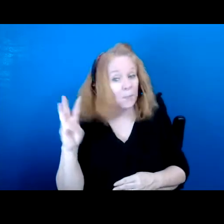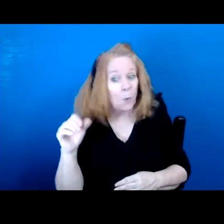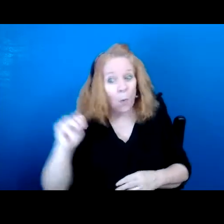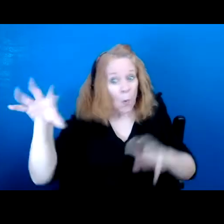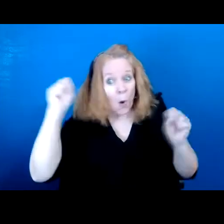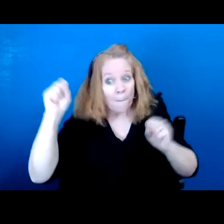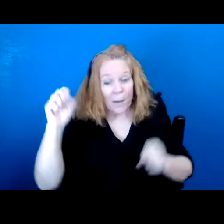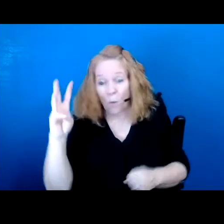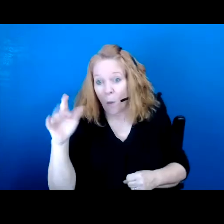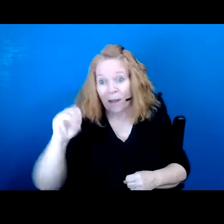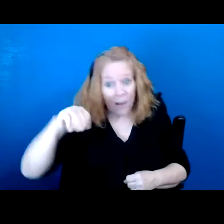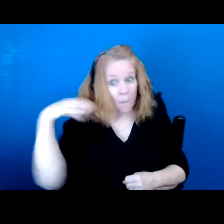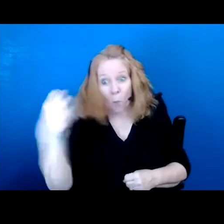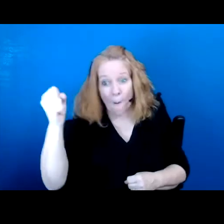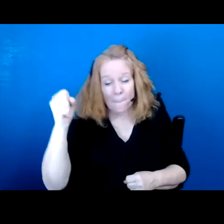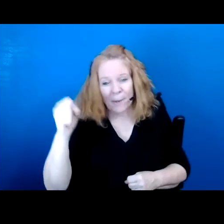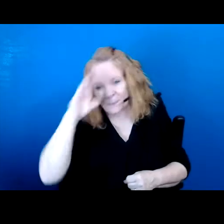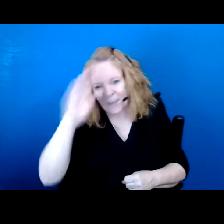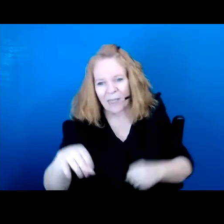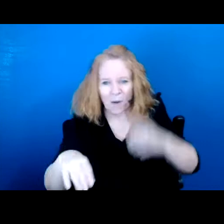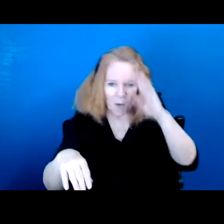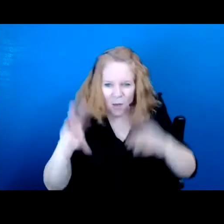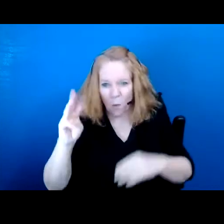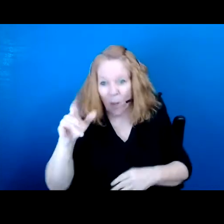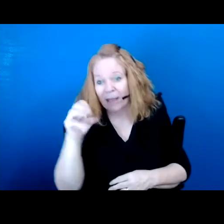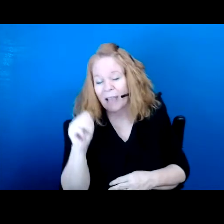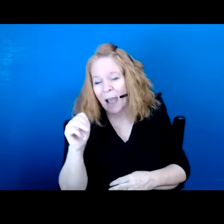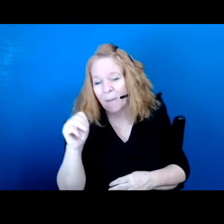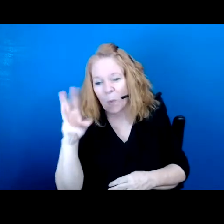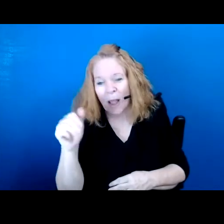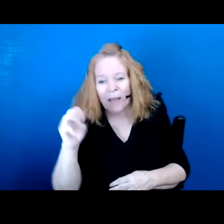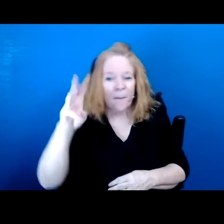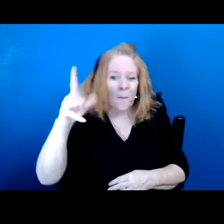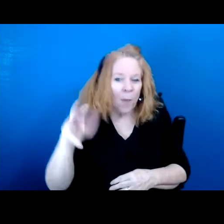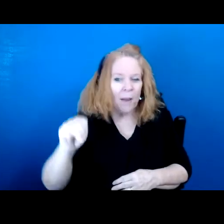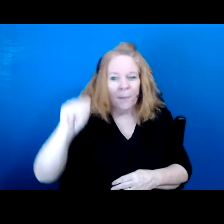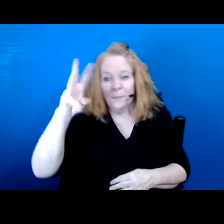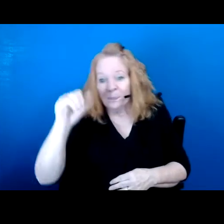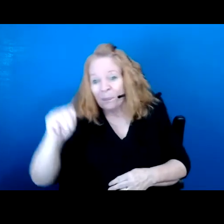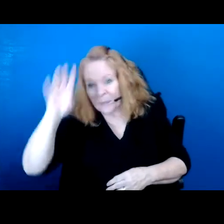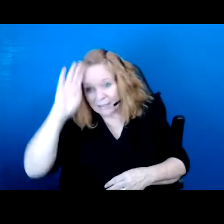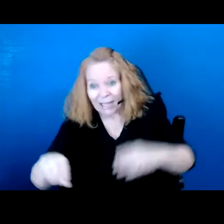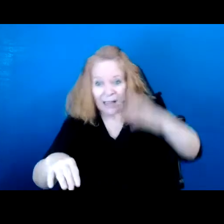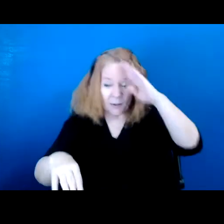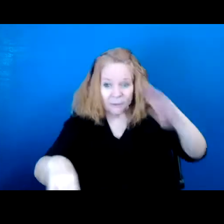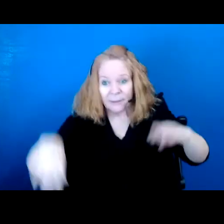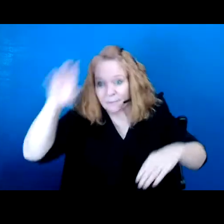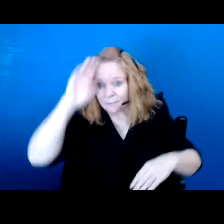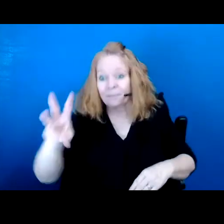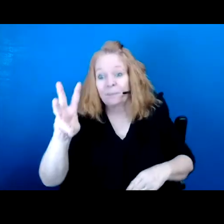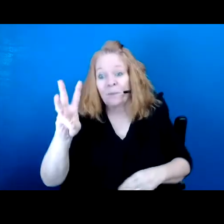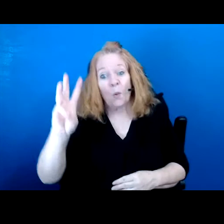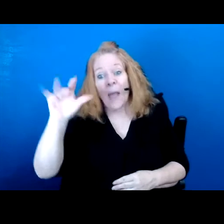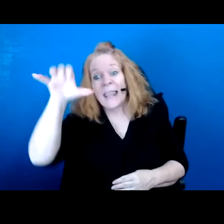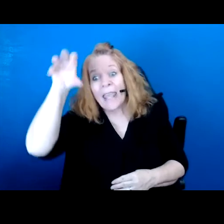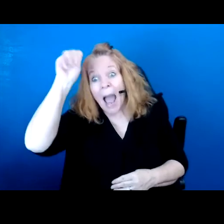hola hola hola williams williams williams willie williams hola hola